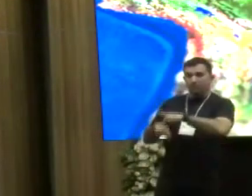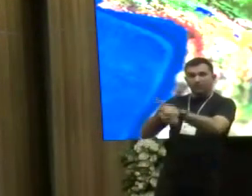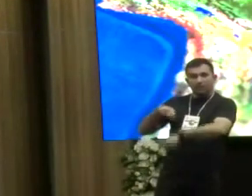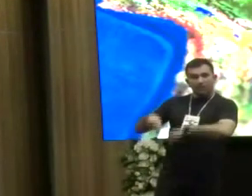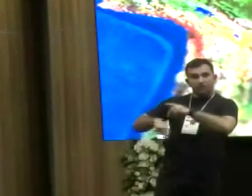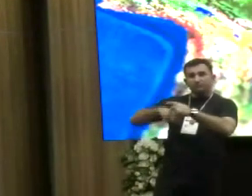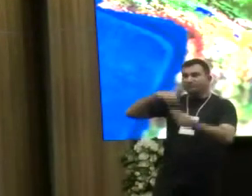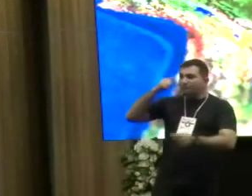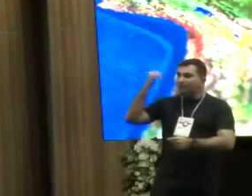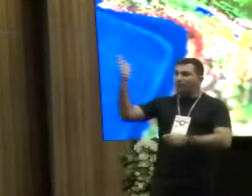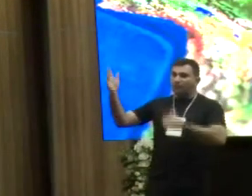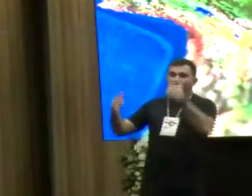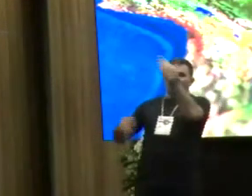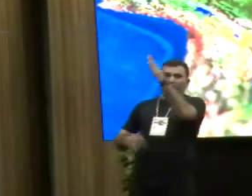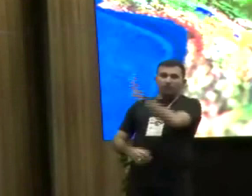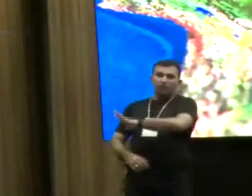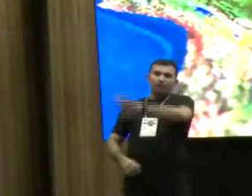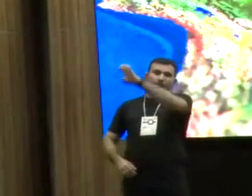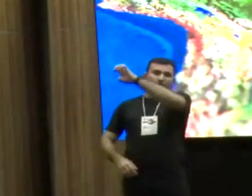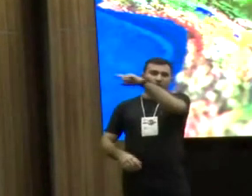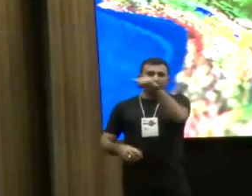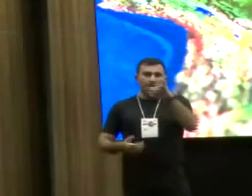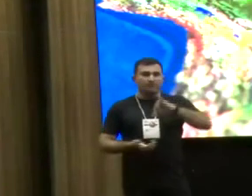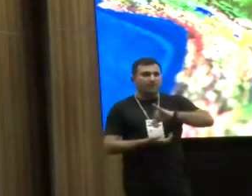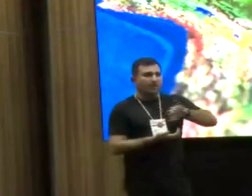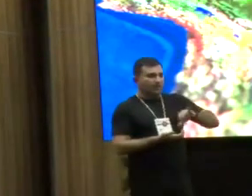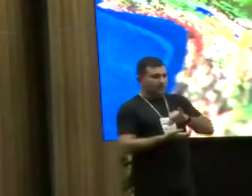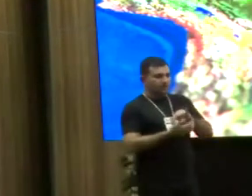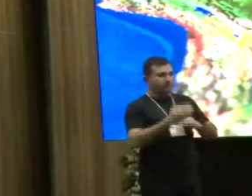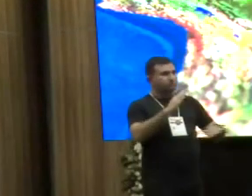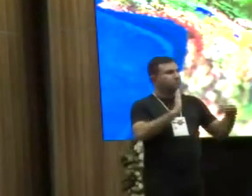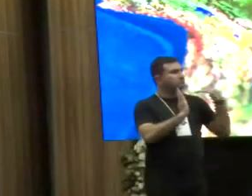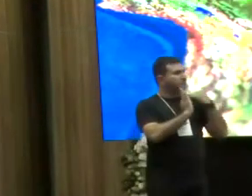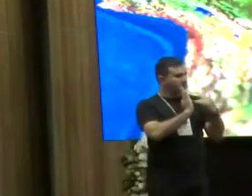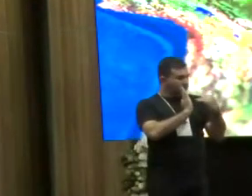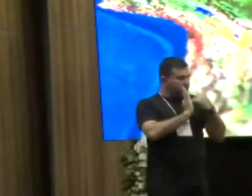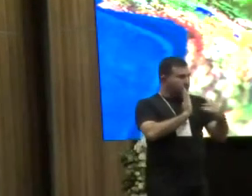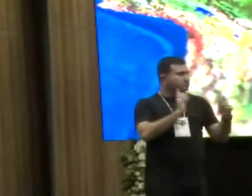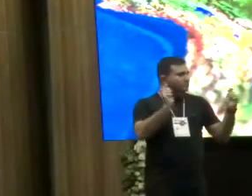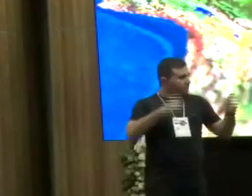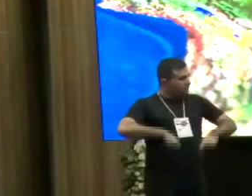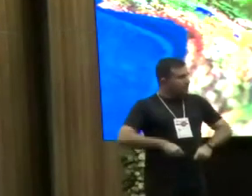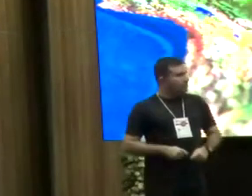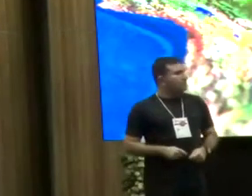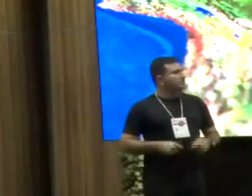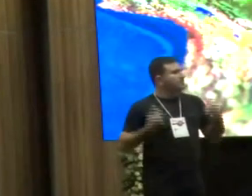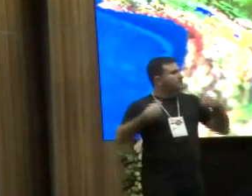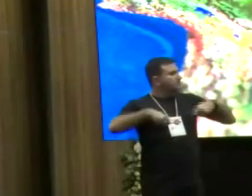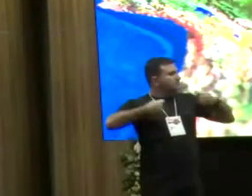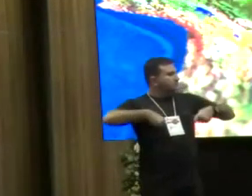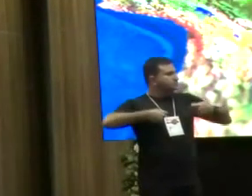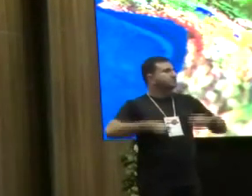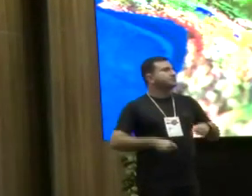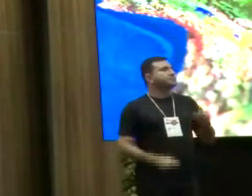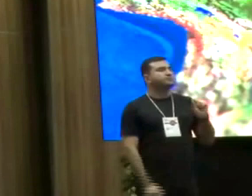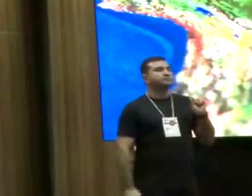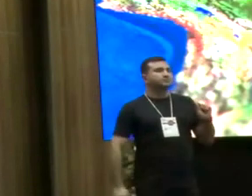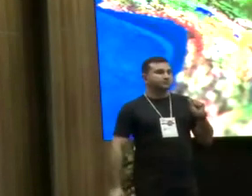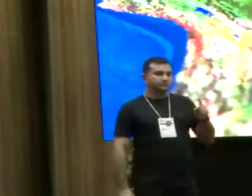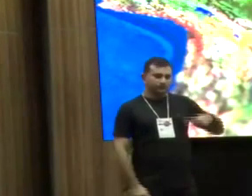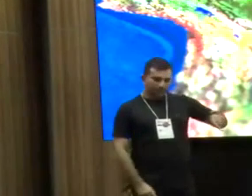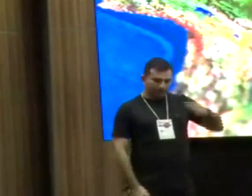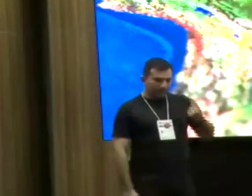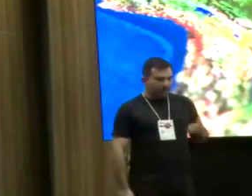eles têm, um país capitalista de classe média. Basta a gente ter a